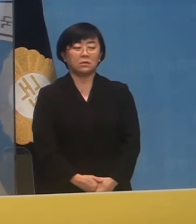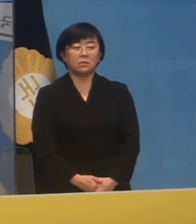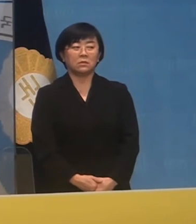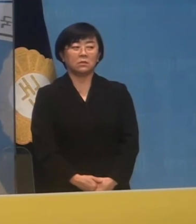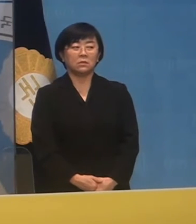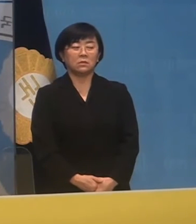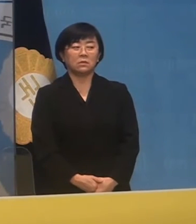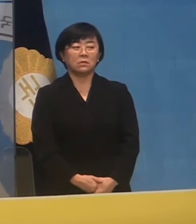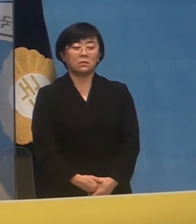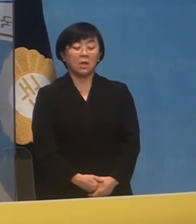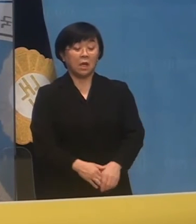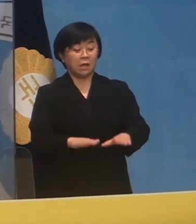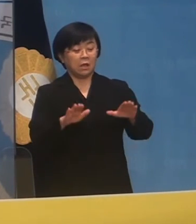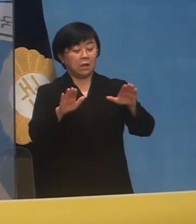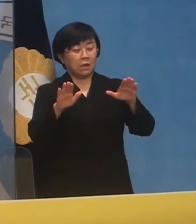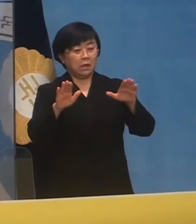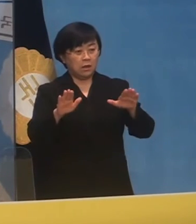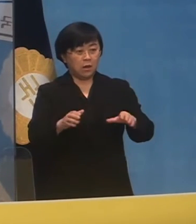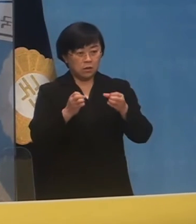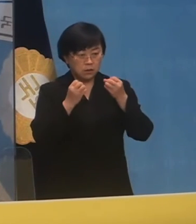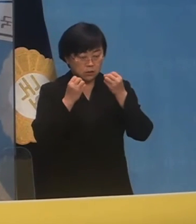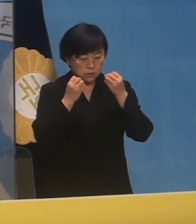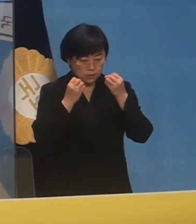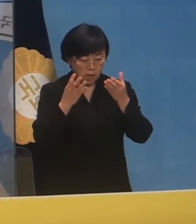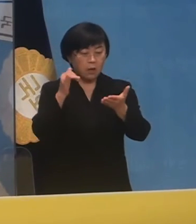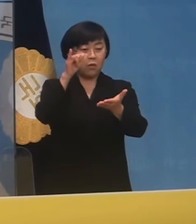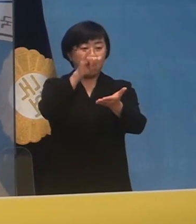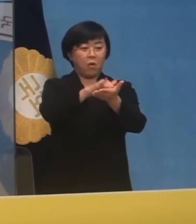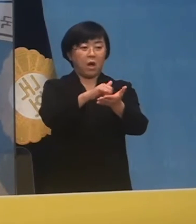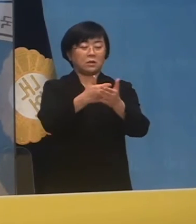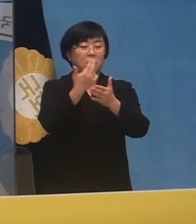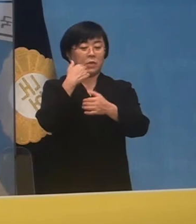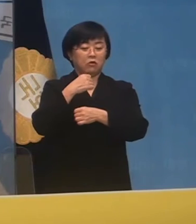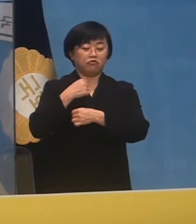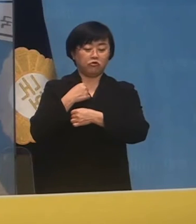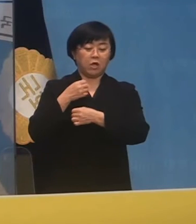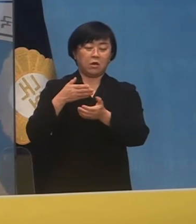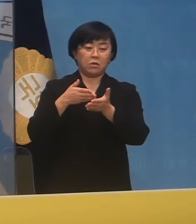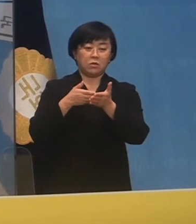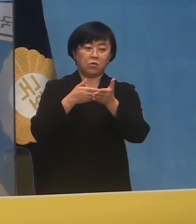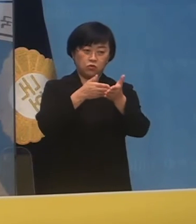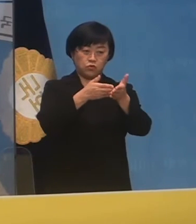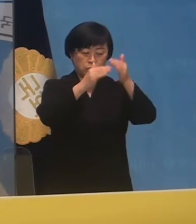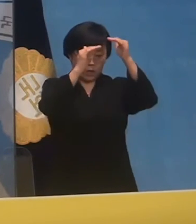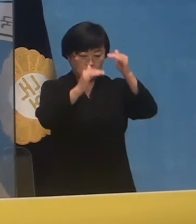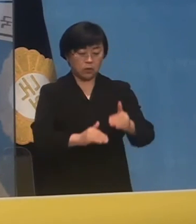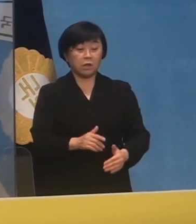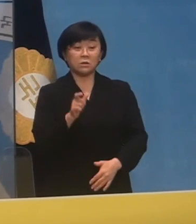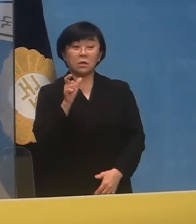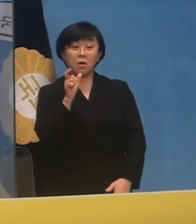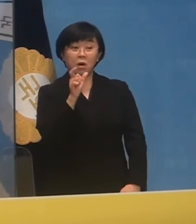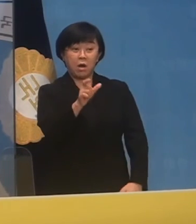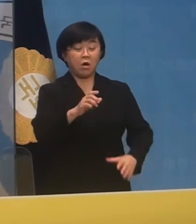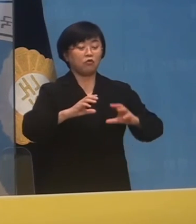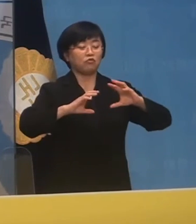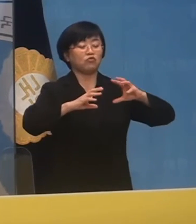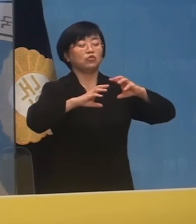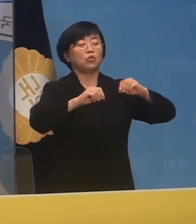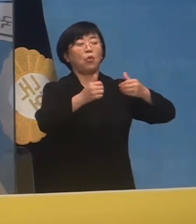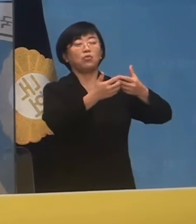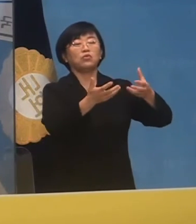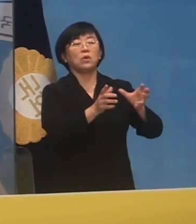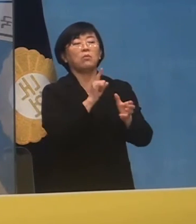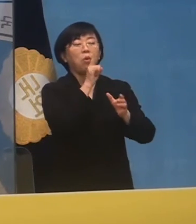특히 현 새만금 신공항의 위치가 미군의 요구안이라고 적시한 국토부의